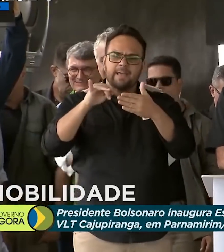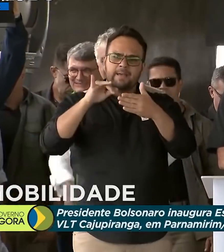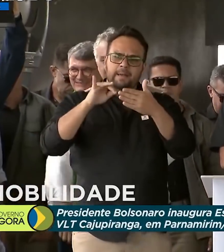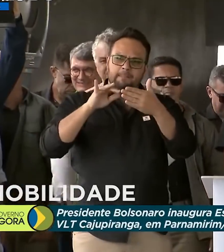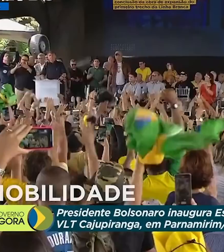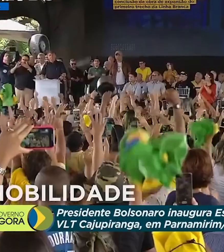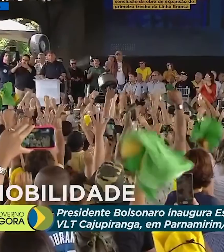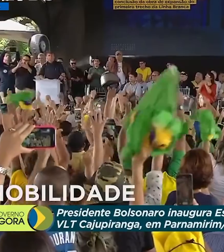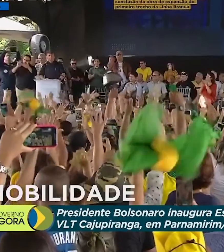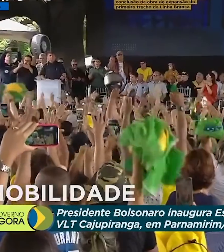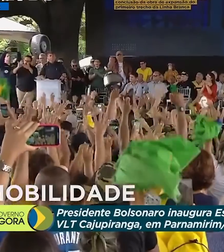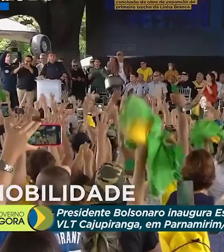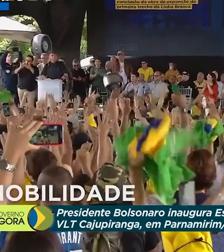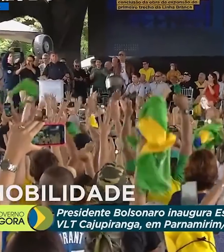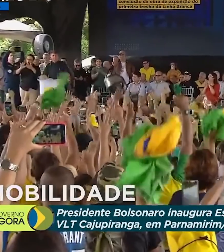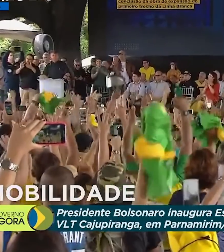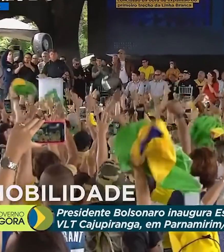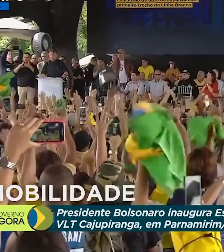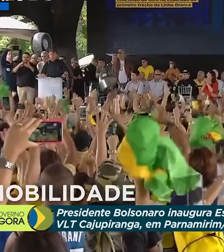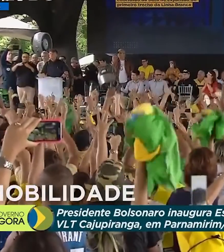Brasil.